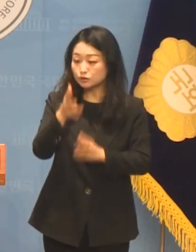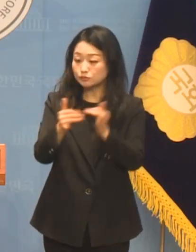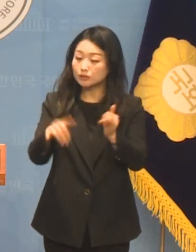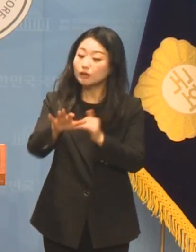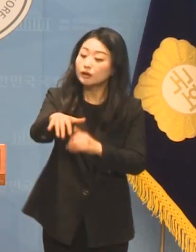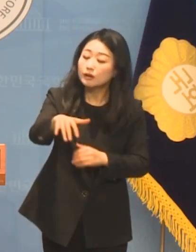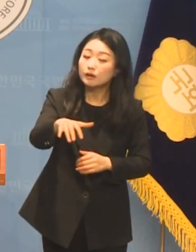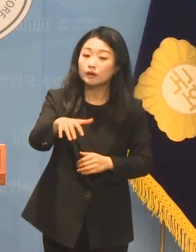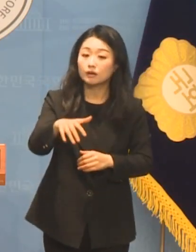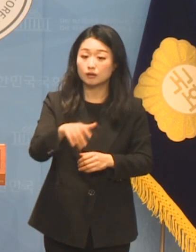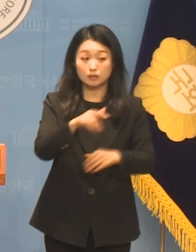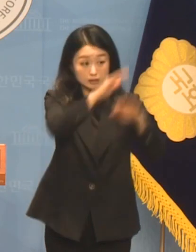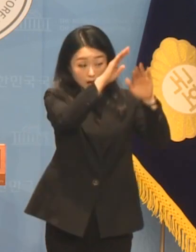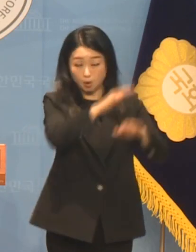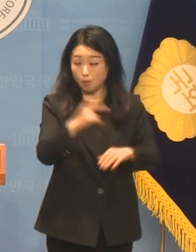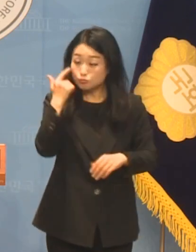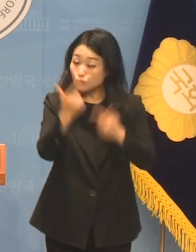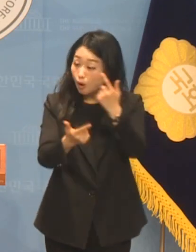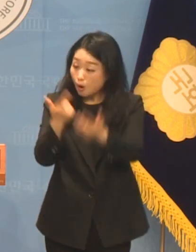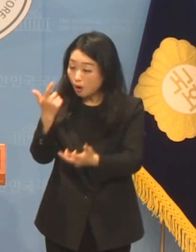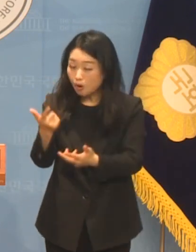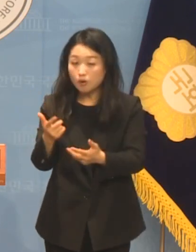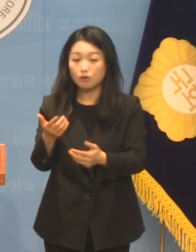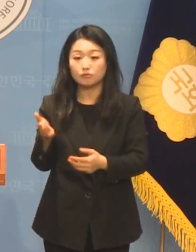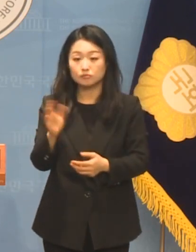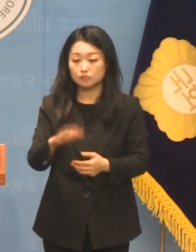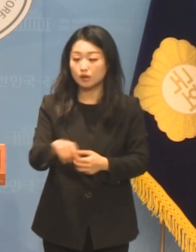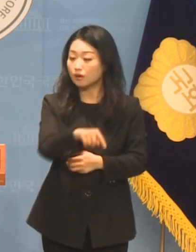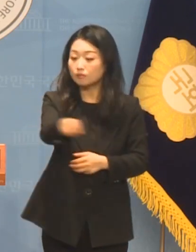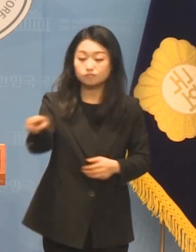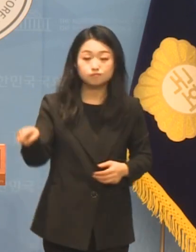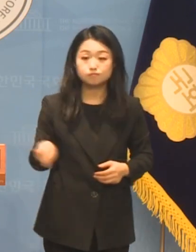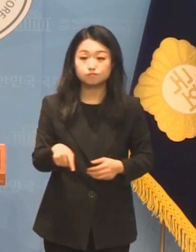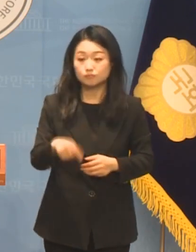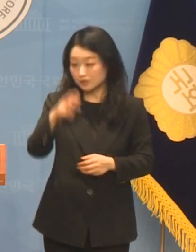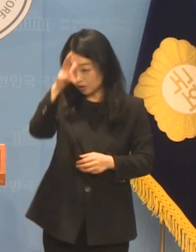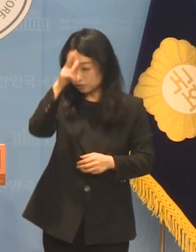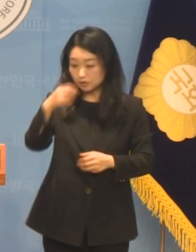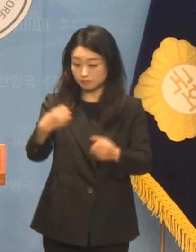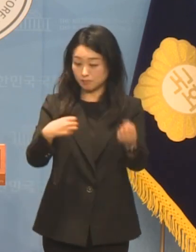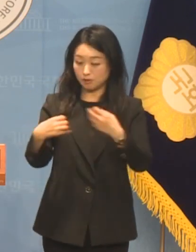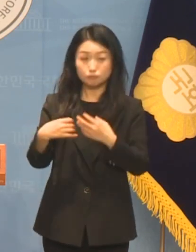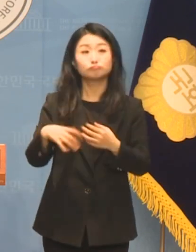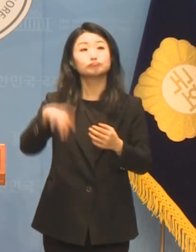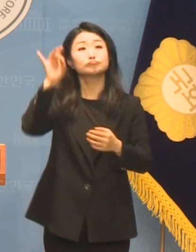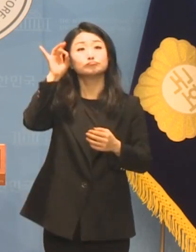수사관들에게 이 같은 사실을 물어보았지만 울산경찰청